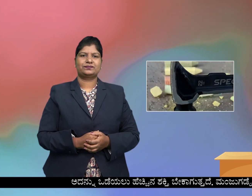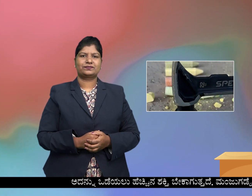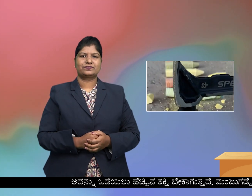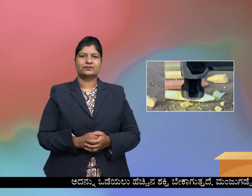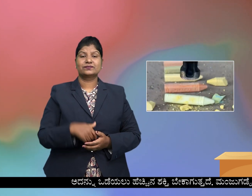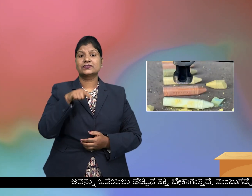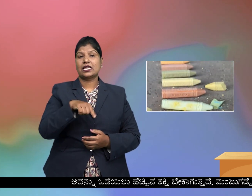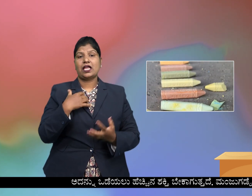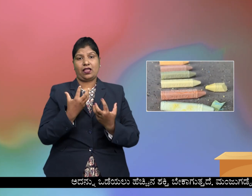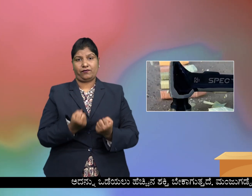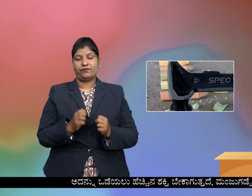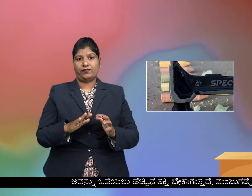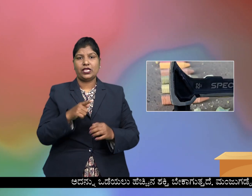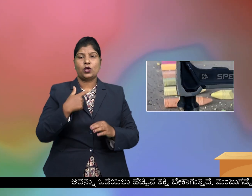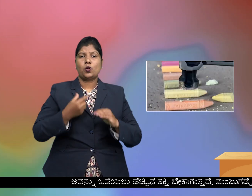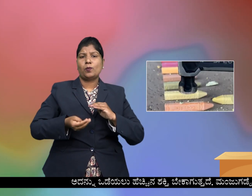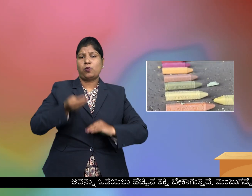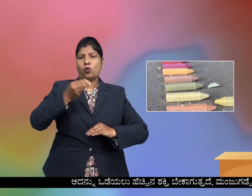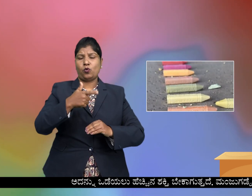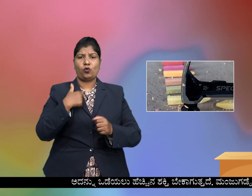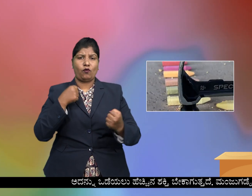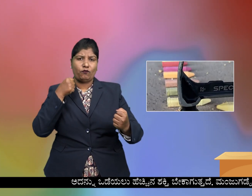ಅದನ್ನ ಒಡೆಯಲು ಹೆಚ್ಚಿನ ಶಕ್ತಿ ಬೇಕಾಗುತ್ತದೆ. ಮಂಜುಗಡ್ಡೆಯ ಘನ.